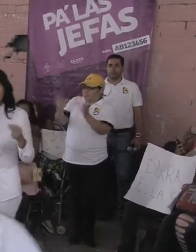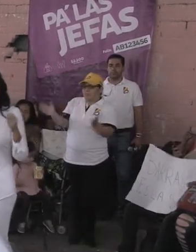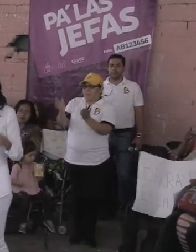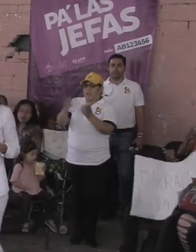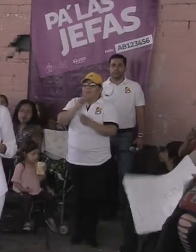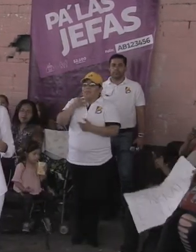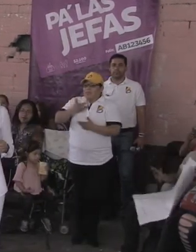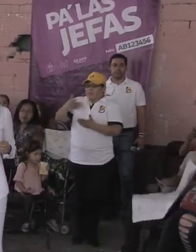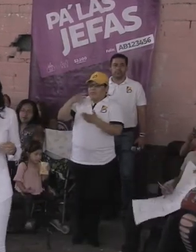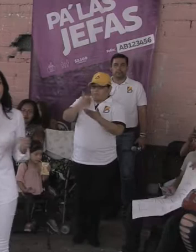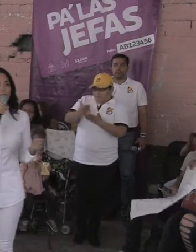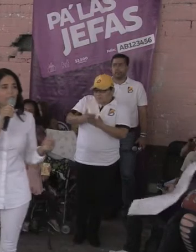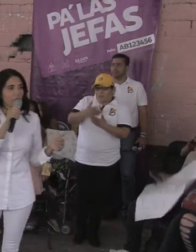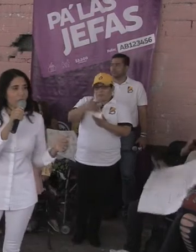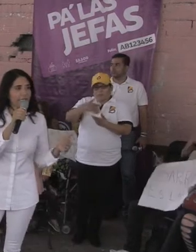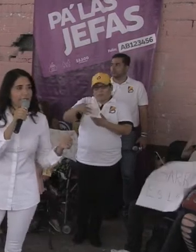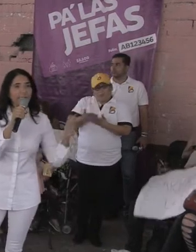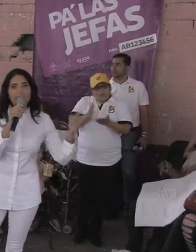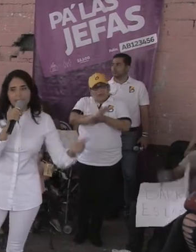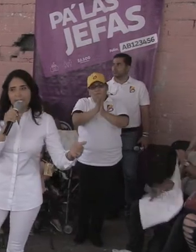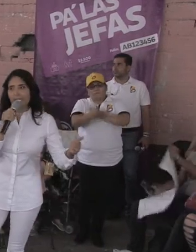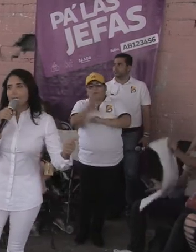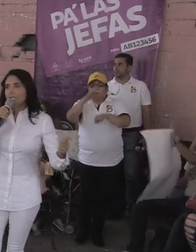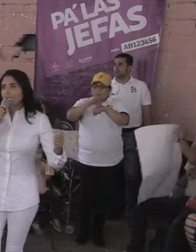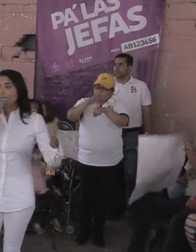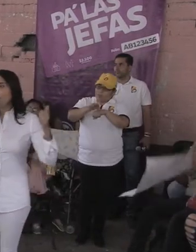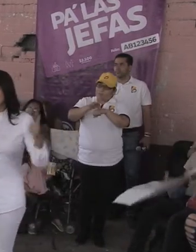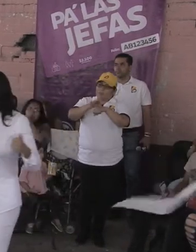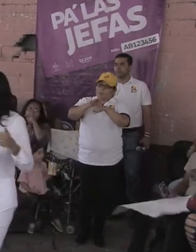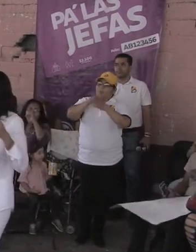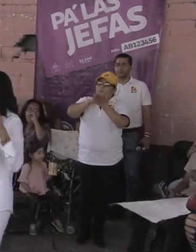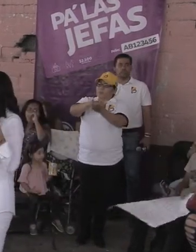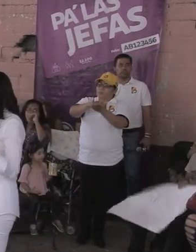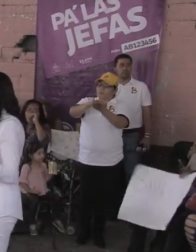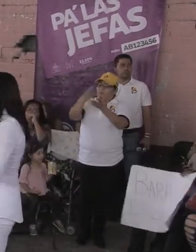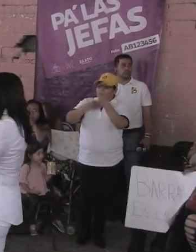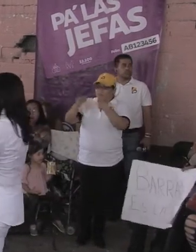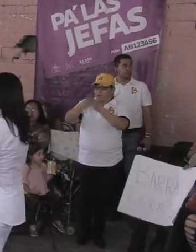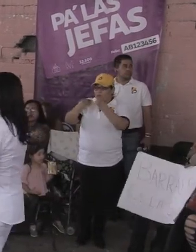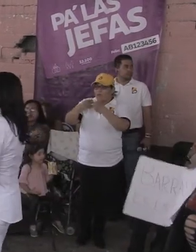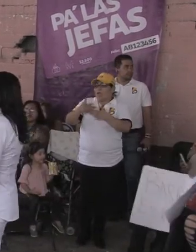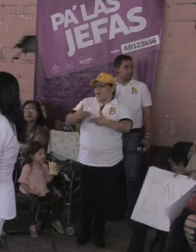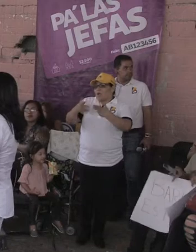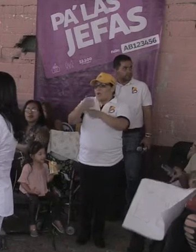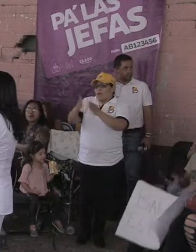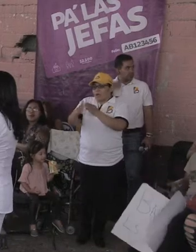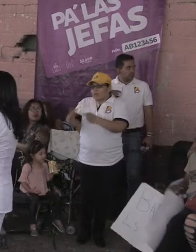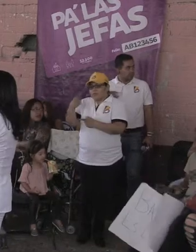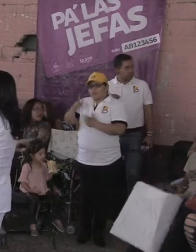mujeres tienen dinero en las manos, el dinero se convierte en medicina, en apoyo, en alimento, en útiles